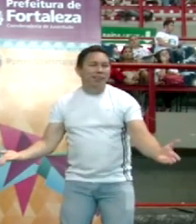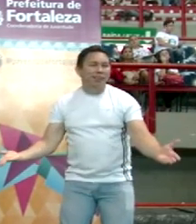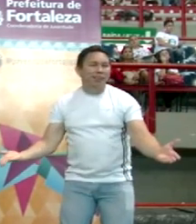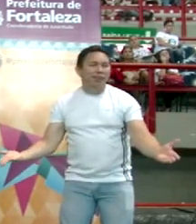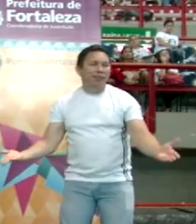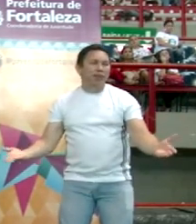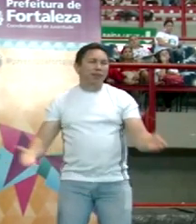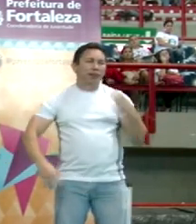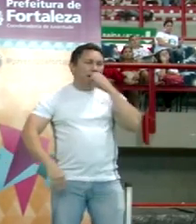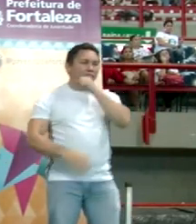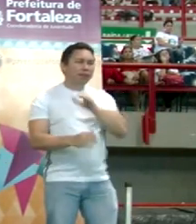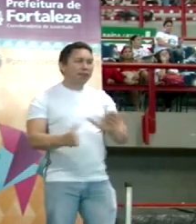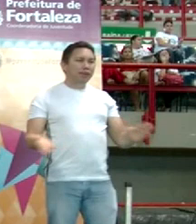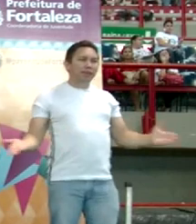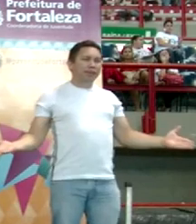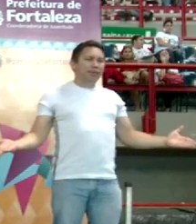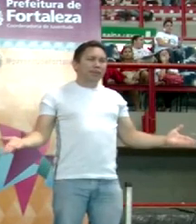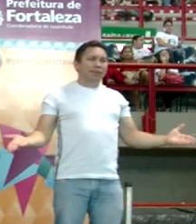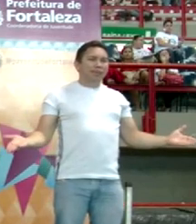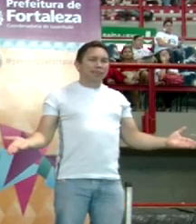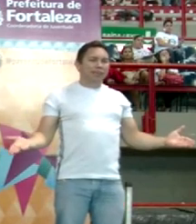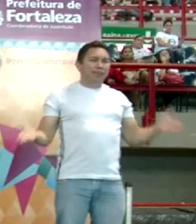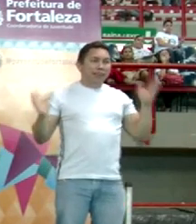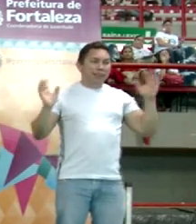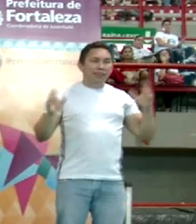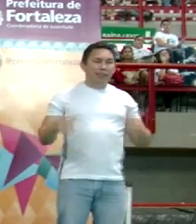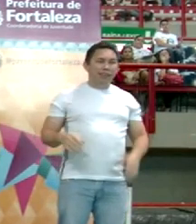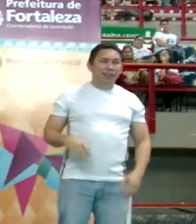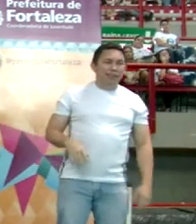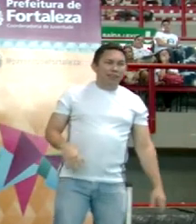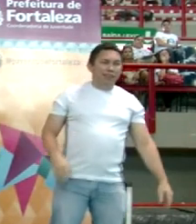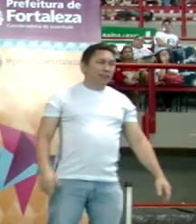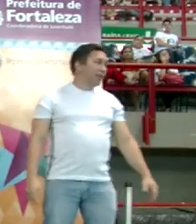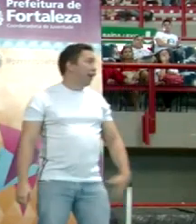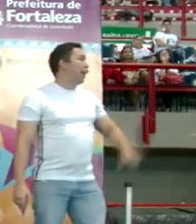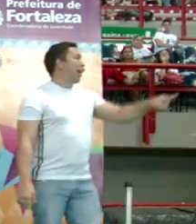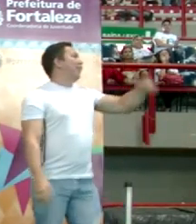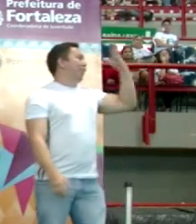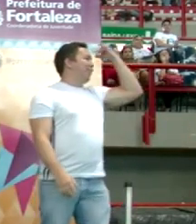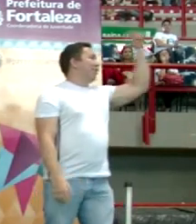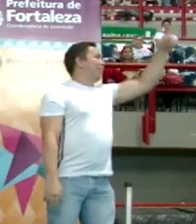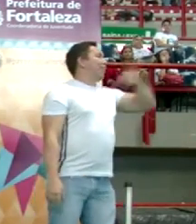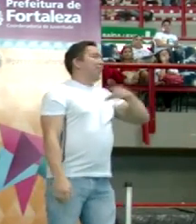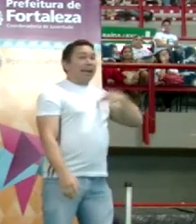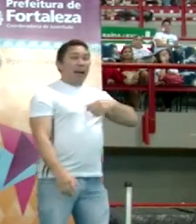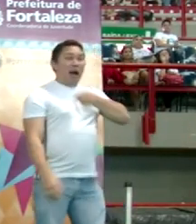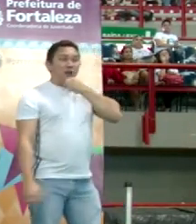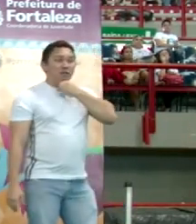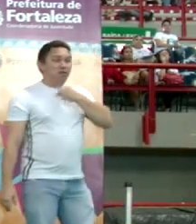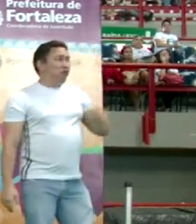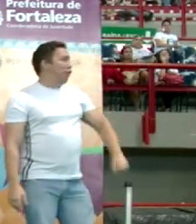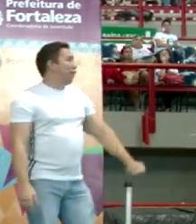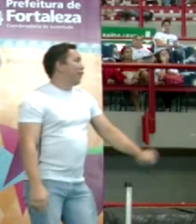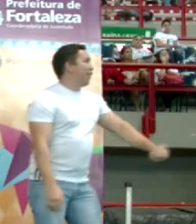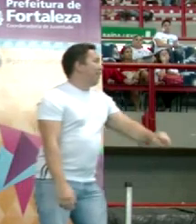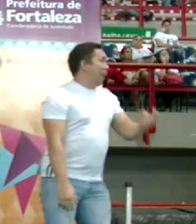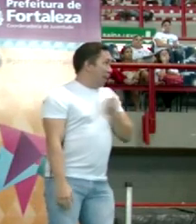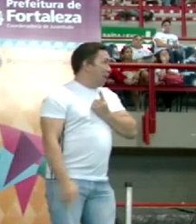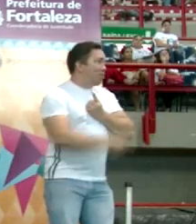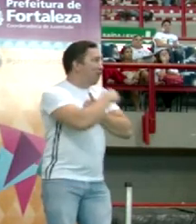não, é desse jeito. Tem uns que já arriscam dizer quem é. A vovó já chega, foi Silvio